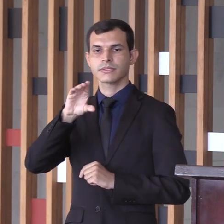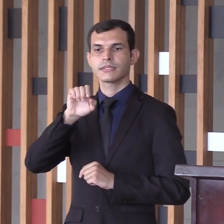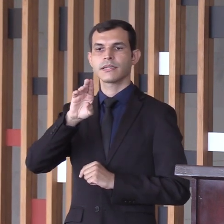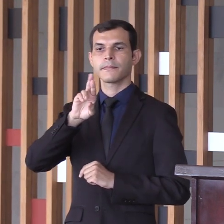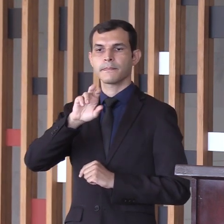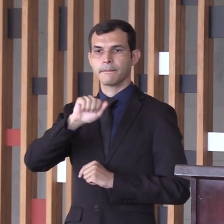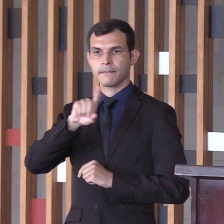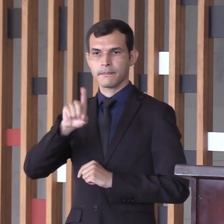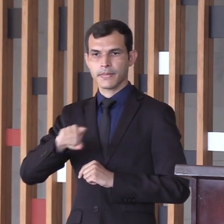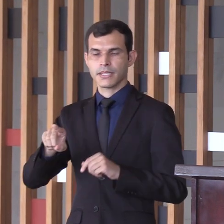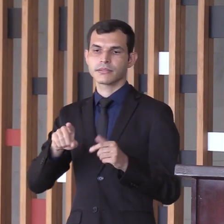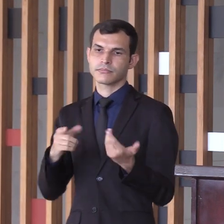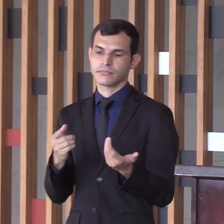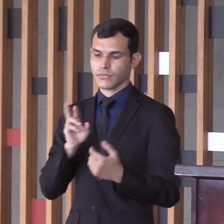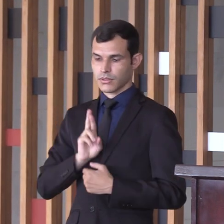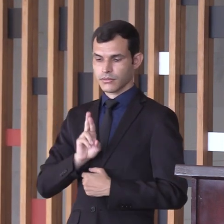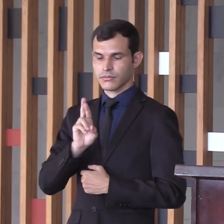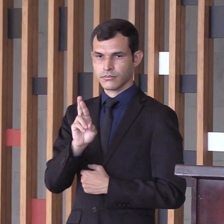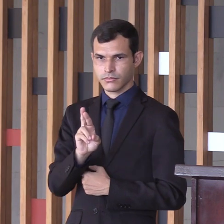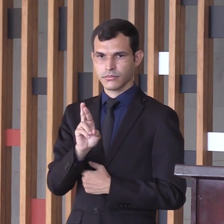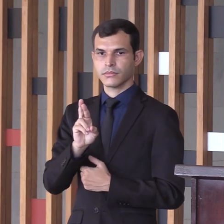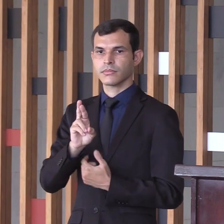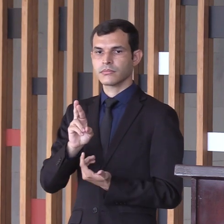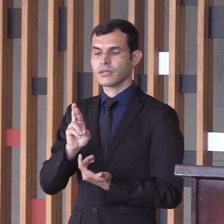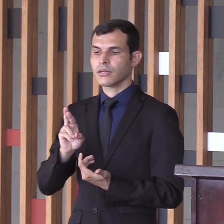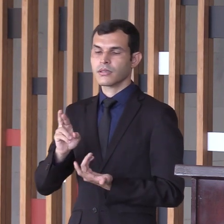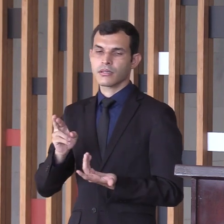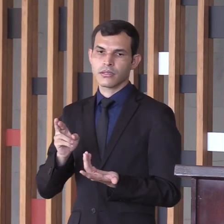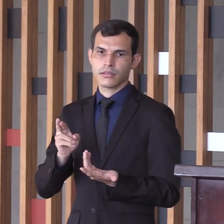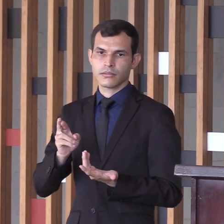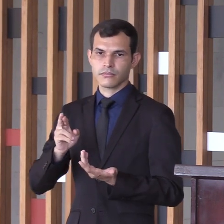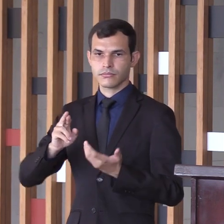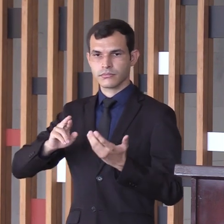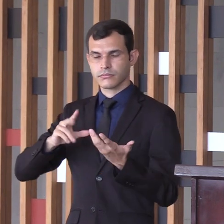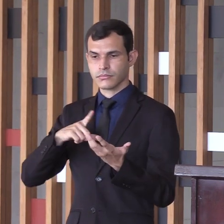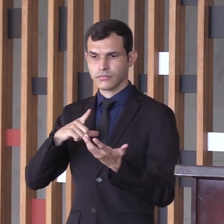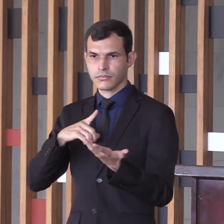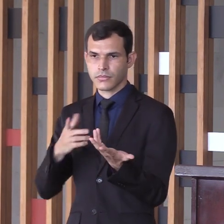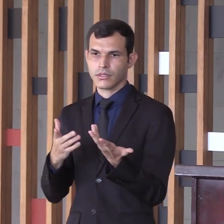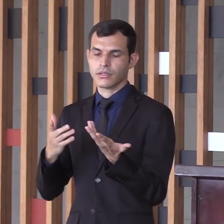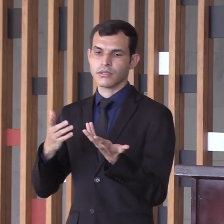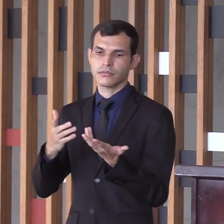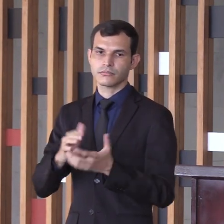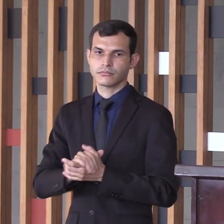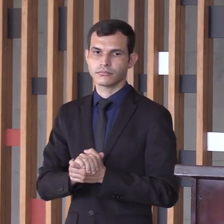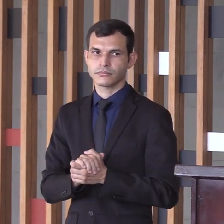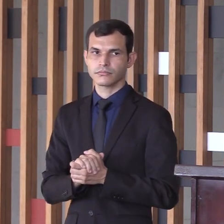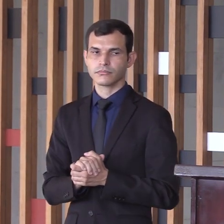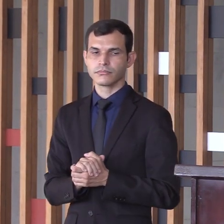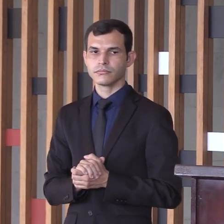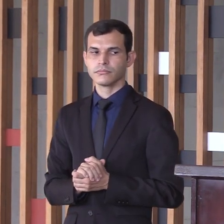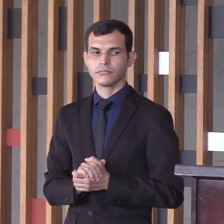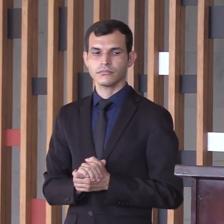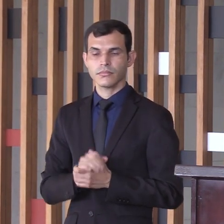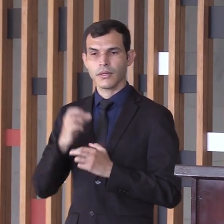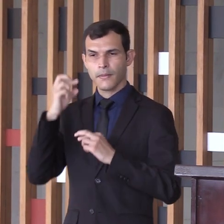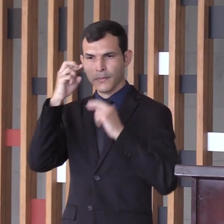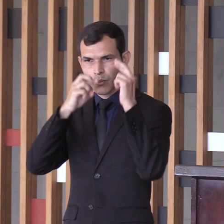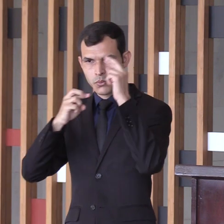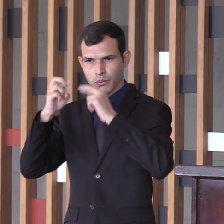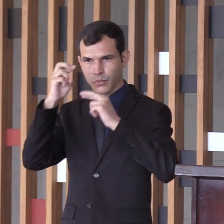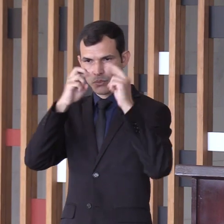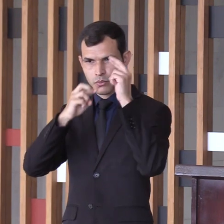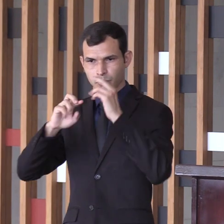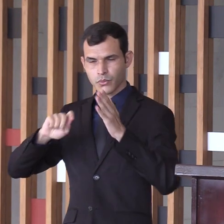da Procuradora-Geral, junto ao TCU, cumprimento a todos aqui presentes. E não podia deixar claro